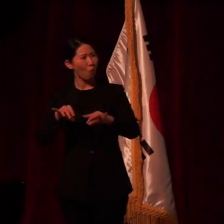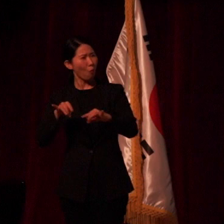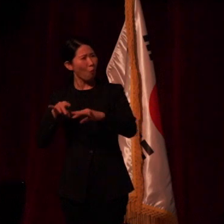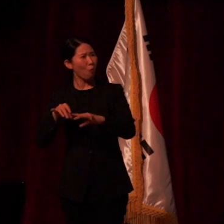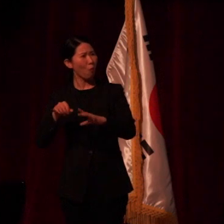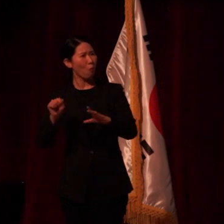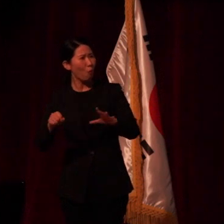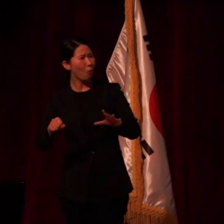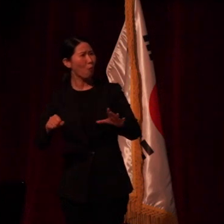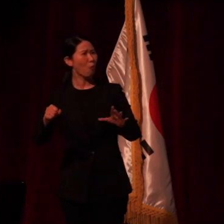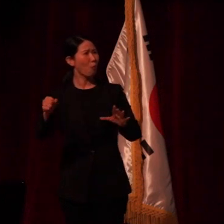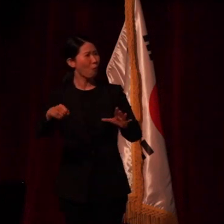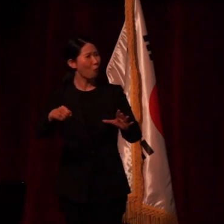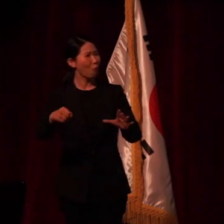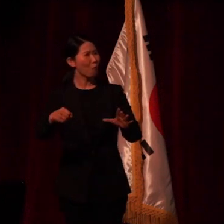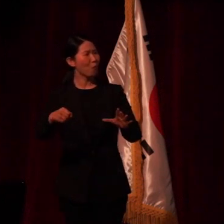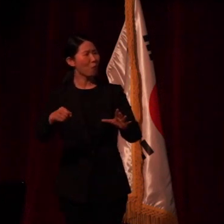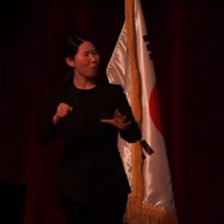똑똑똑.